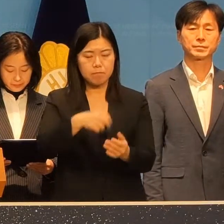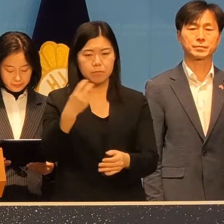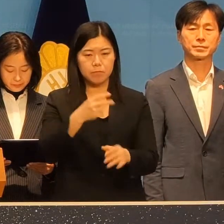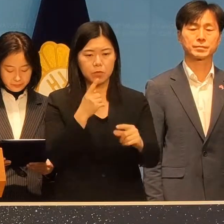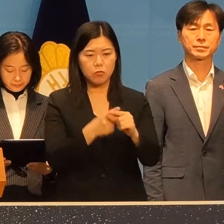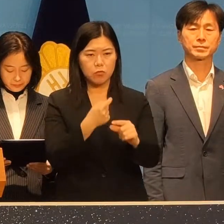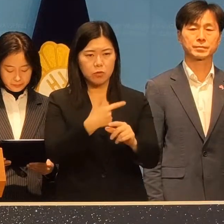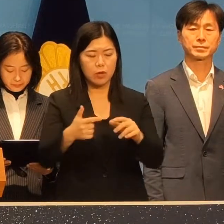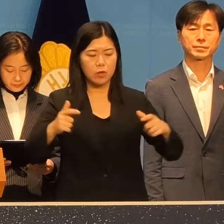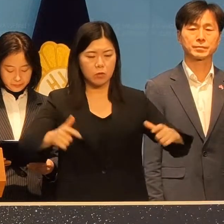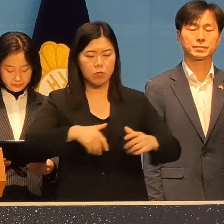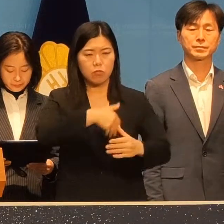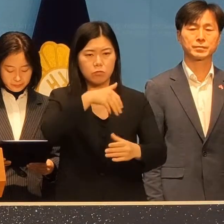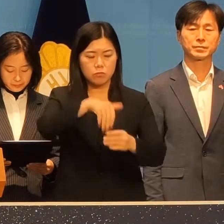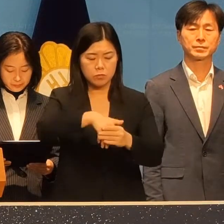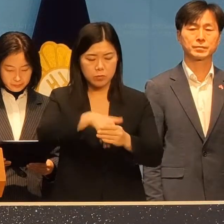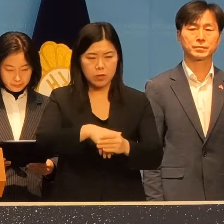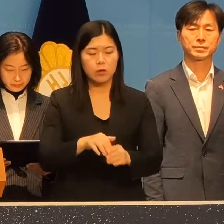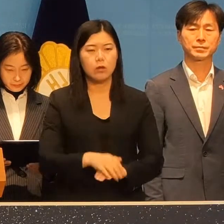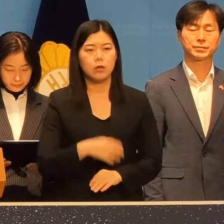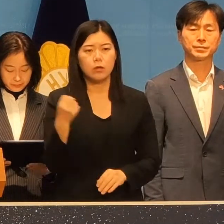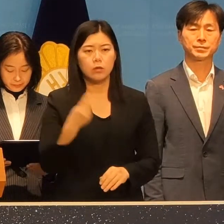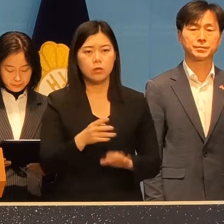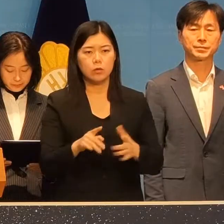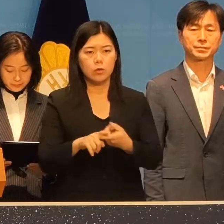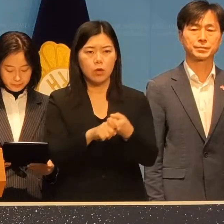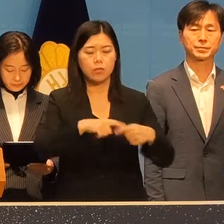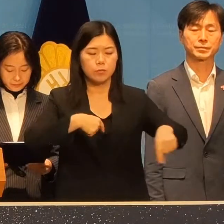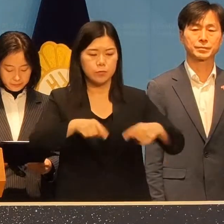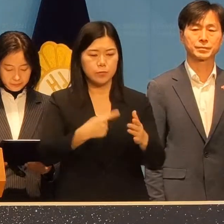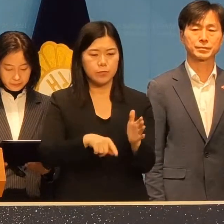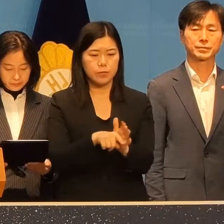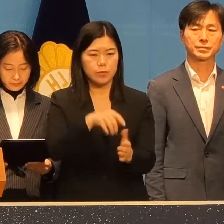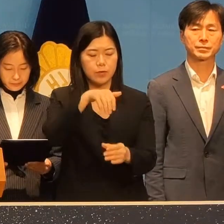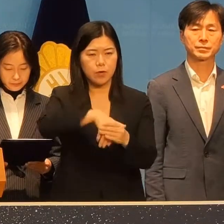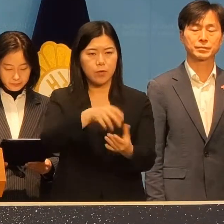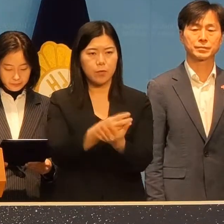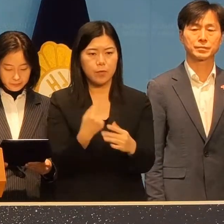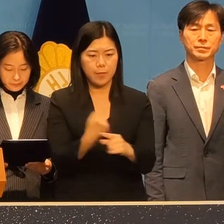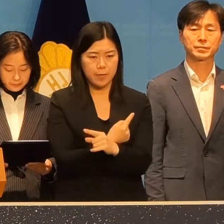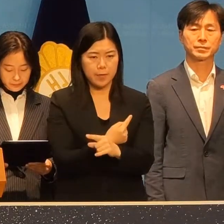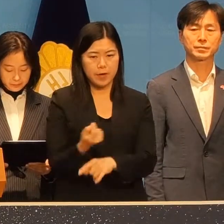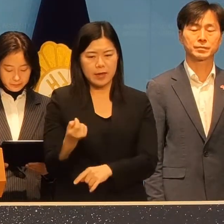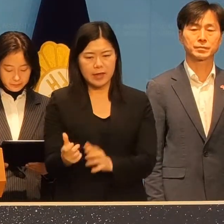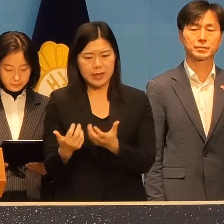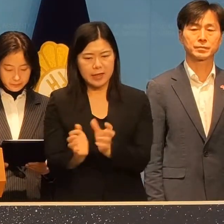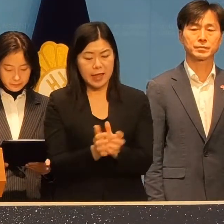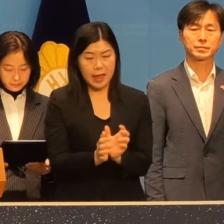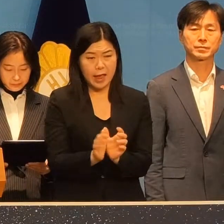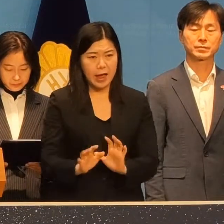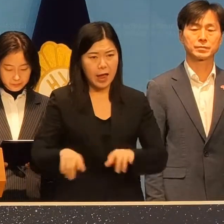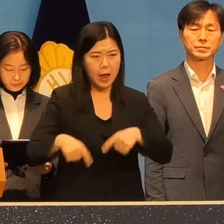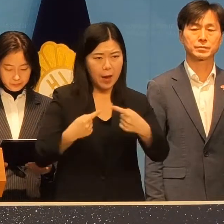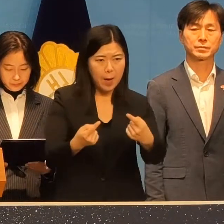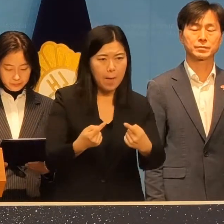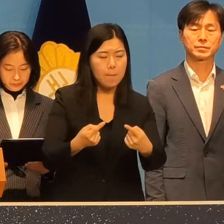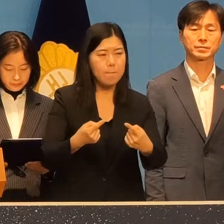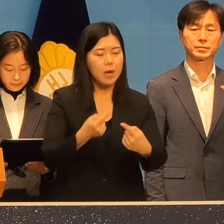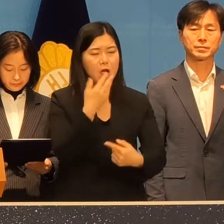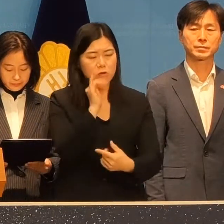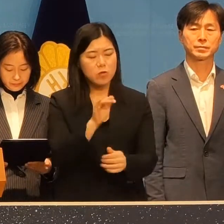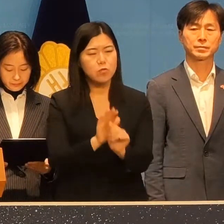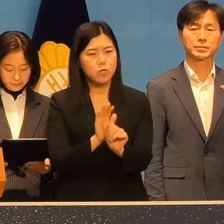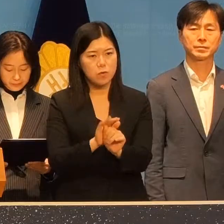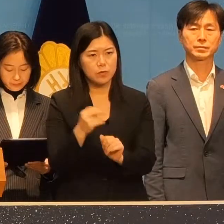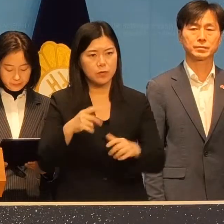확대, 연합정치 실현을 위한 선거제도 개혁, 소수정당 진입장벽 완화, 지역정치를